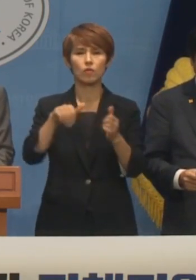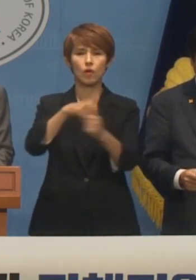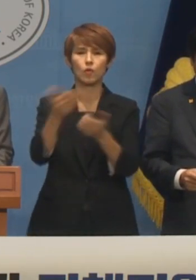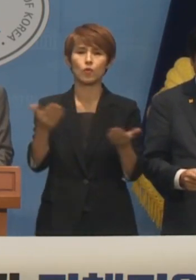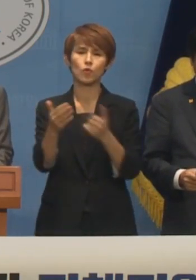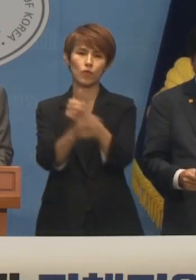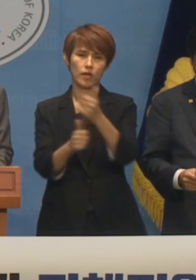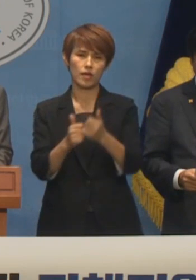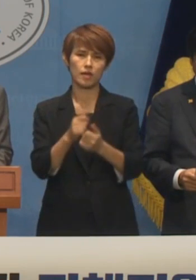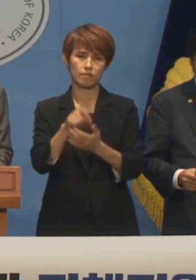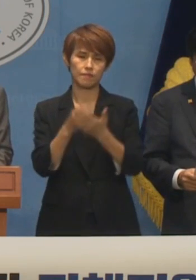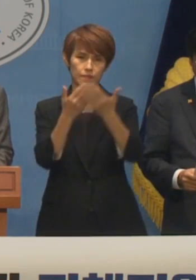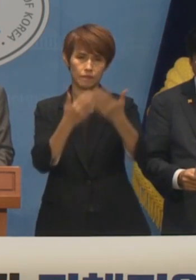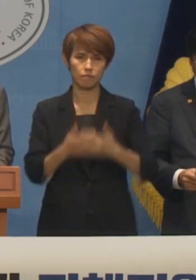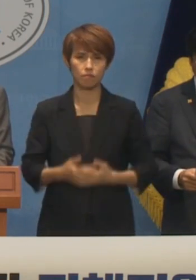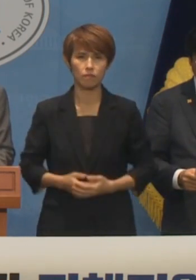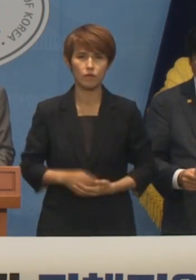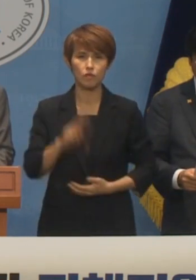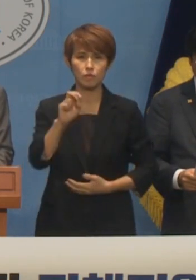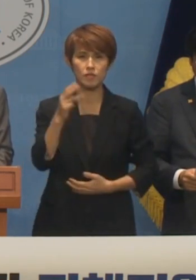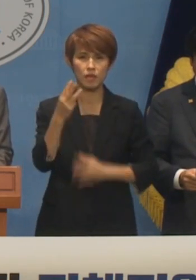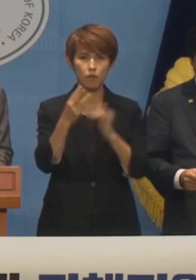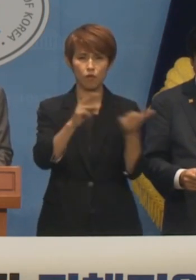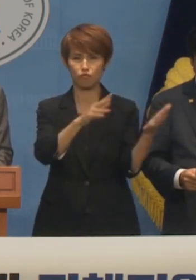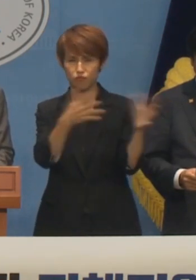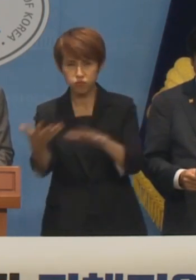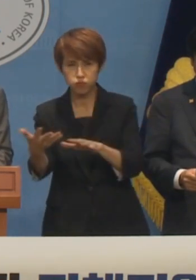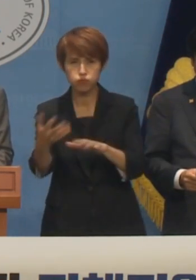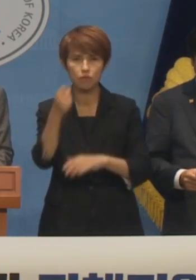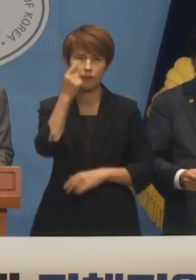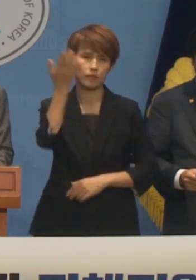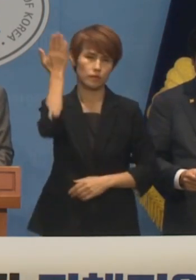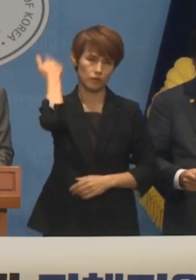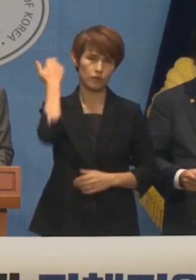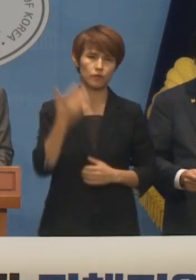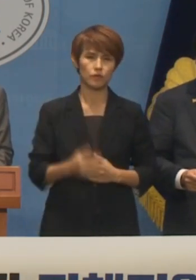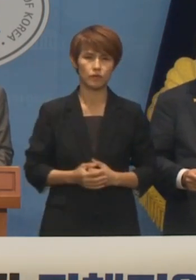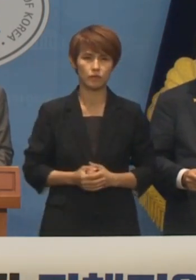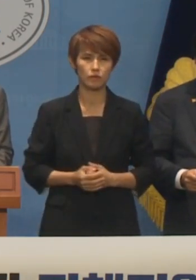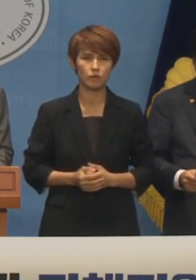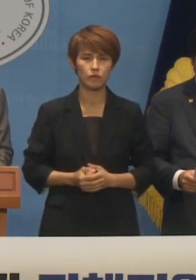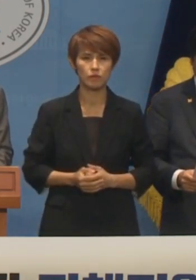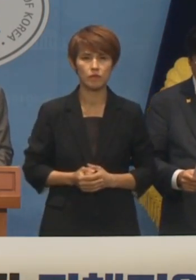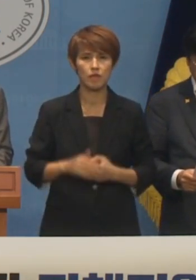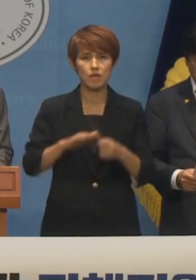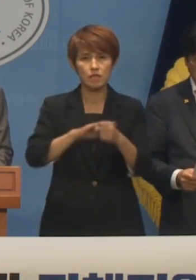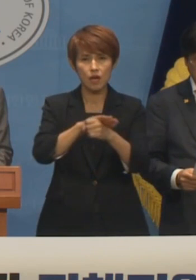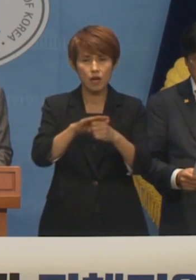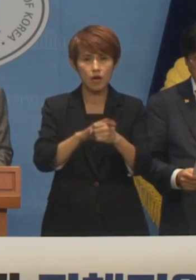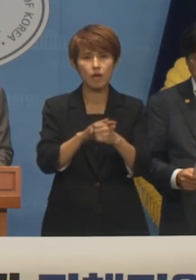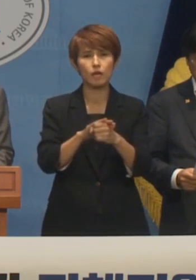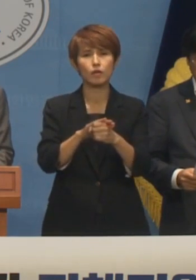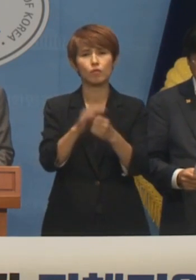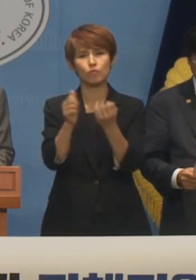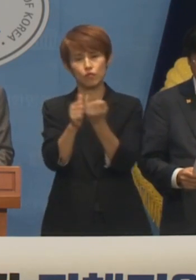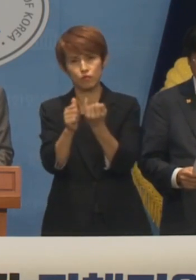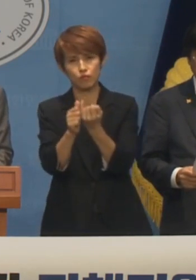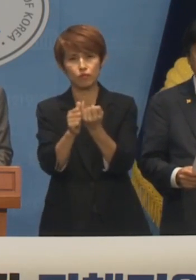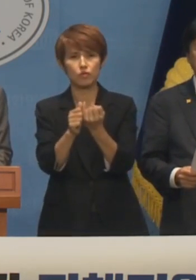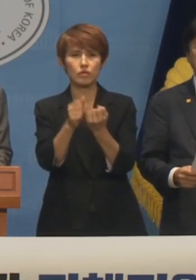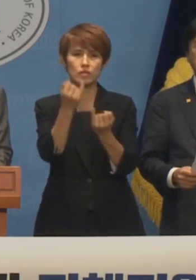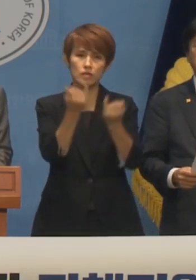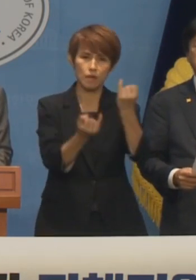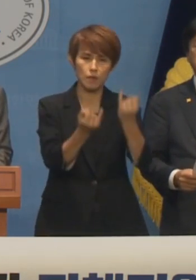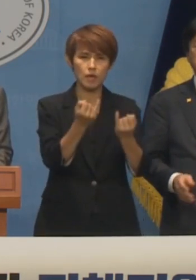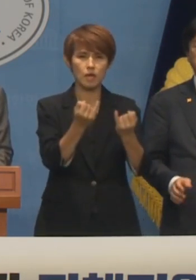낸 아리셀 중대재해 참사가 발생한 지 한 달이 넘어가고 있다. 사랑하는 부부가, 자매가,